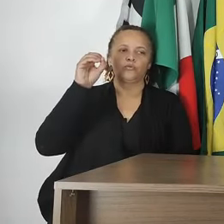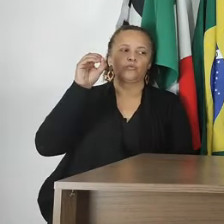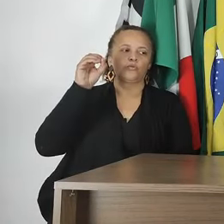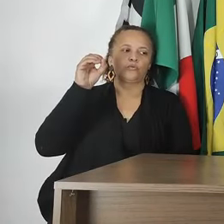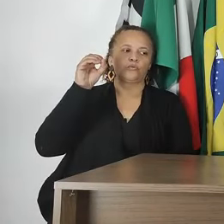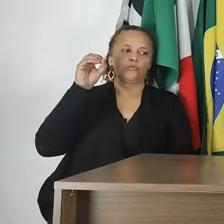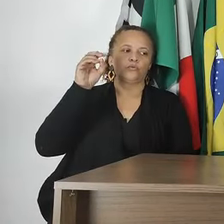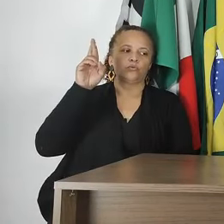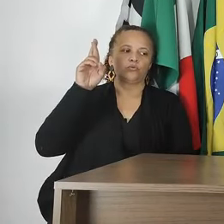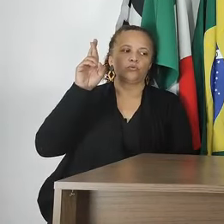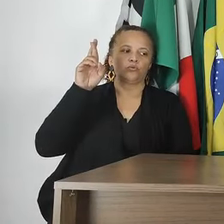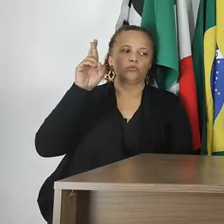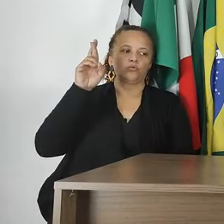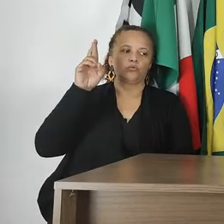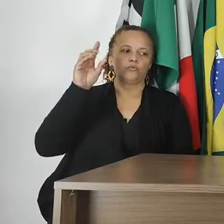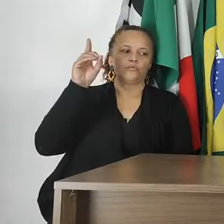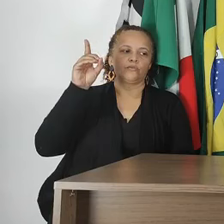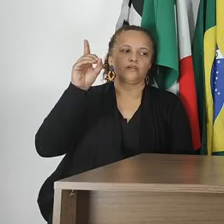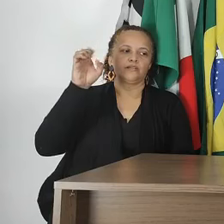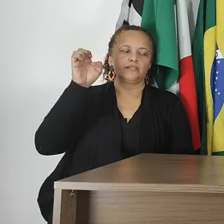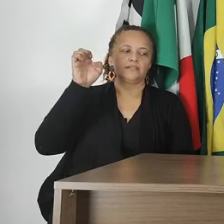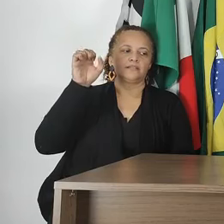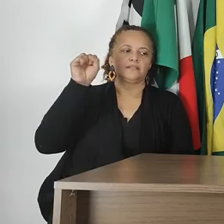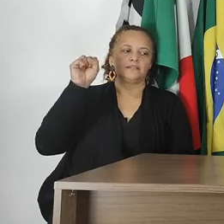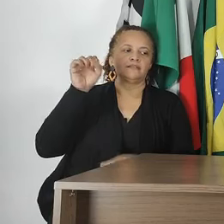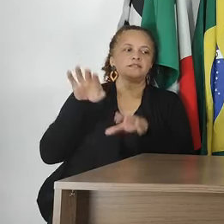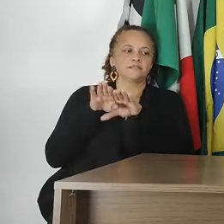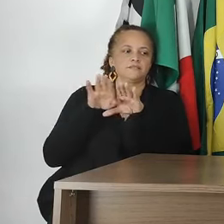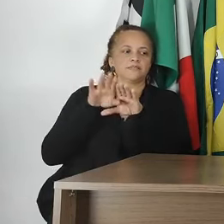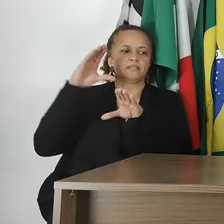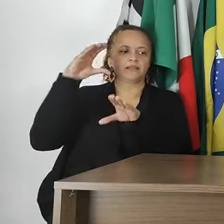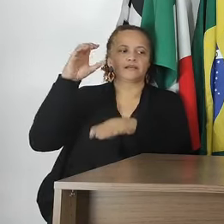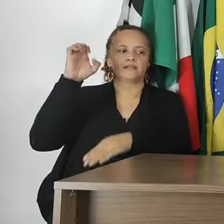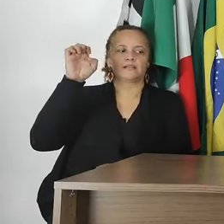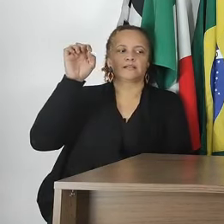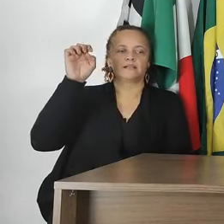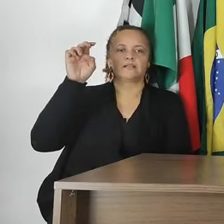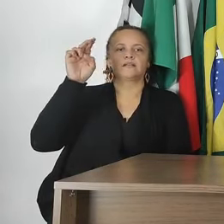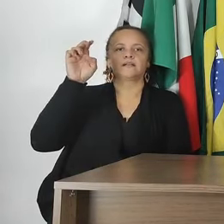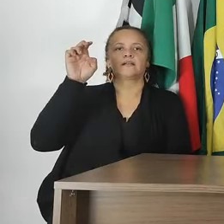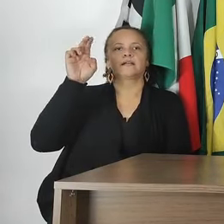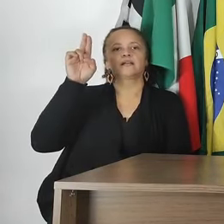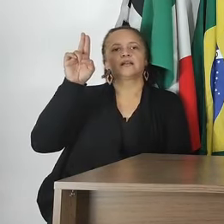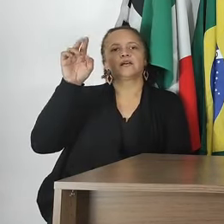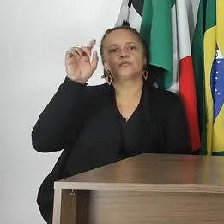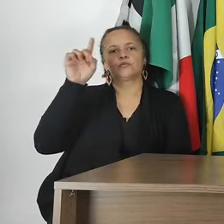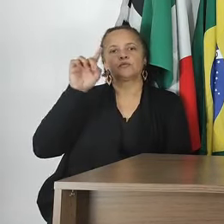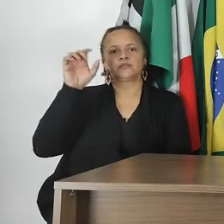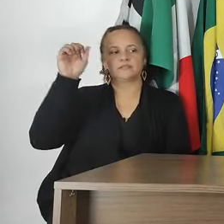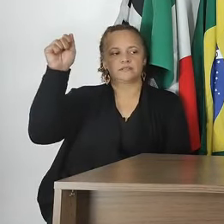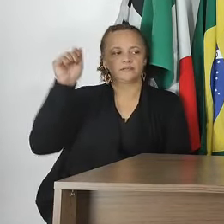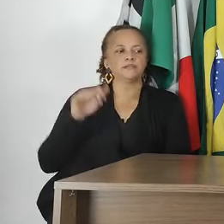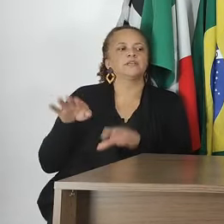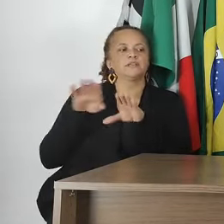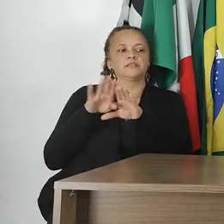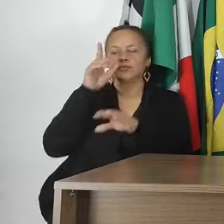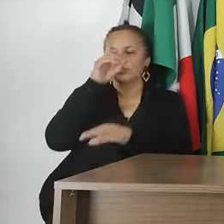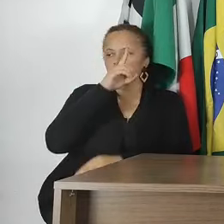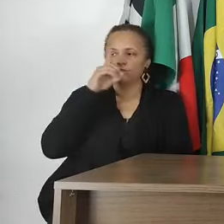igreja. Aos domingos, às 17 horas, com Zé Neném e a irmã Luzineide, aqui na sala de missões da nossa